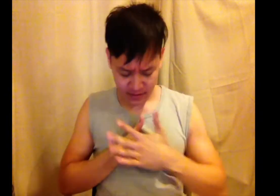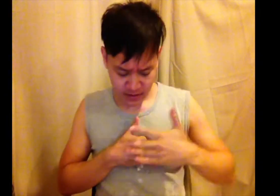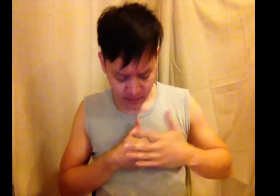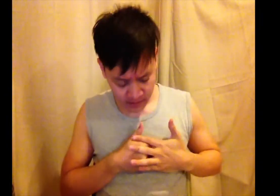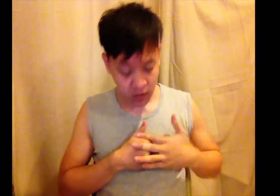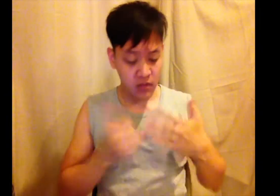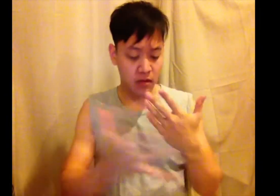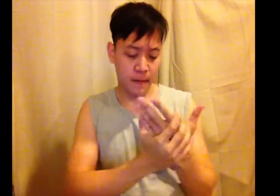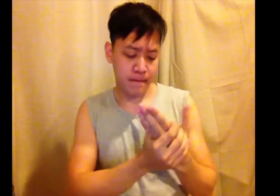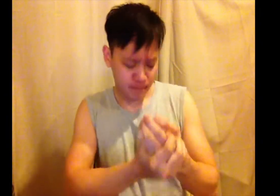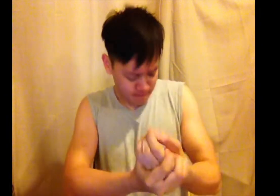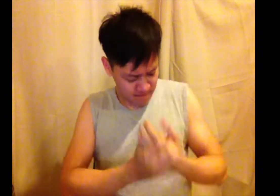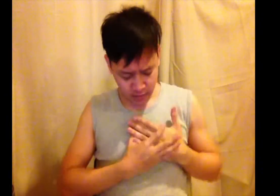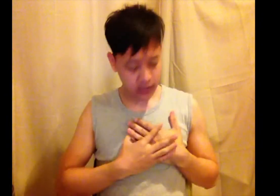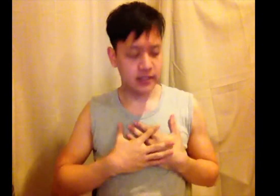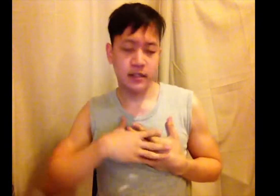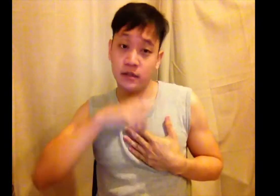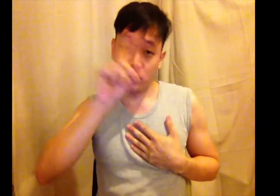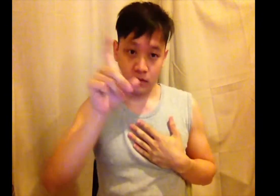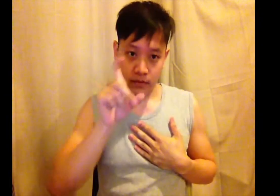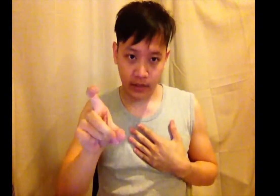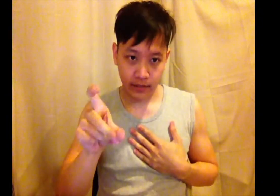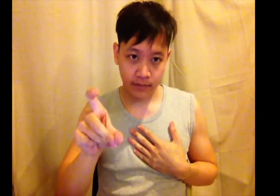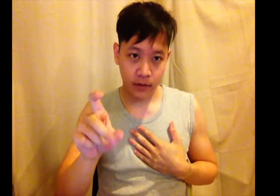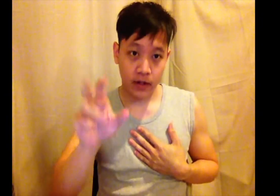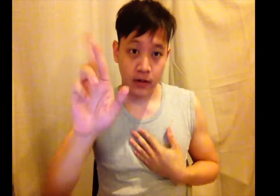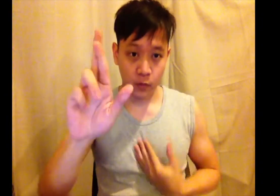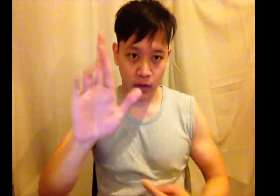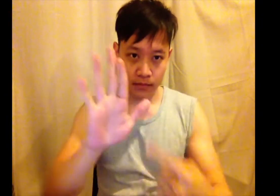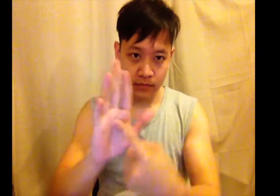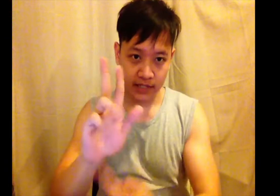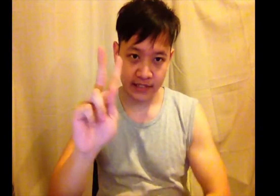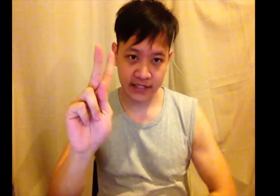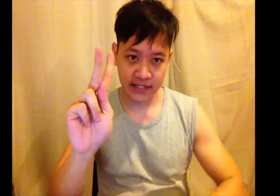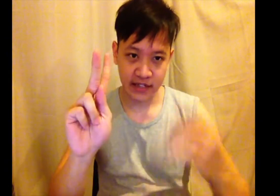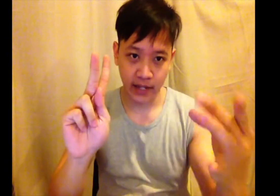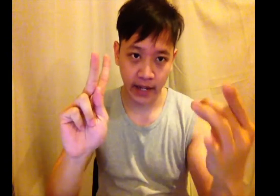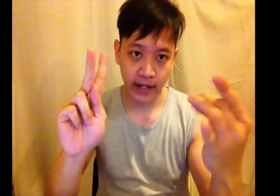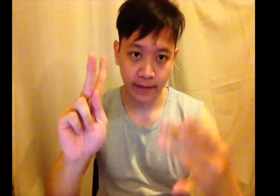จับมือผมเข้าไปสัมผัสตรงกลางใจเธอบอกว่ารู้ไหมครับความรักคืออะไร